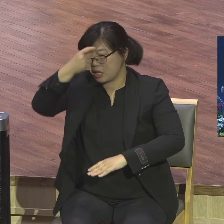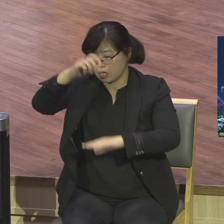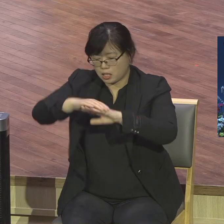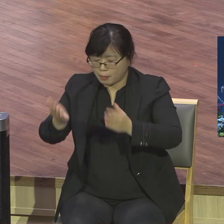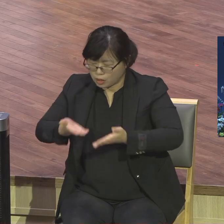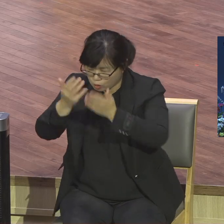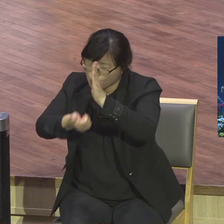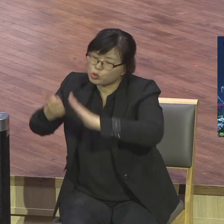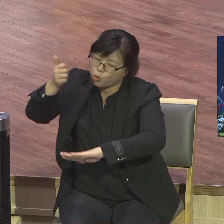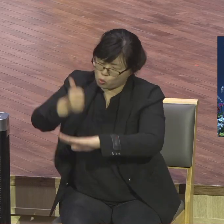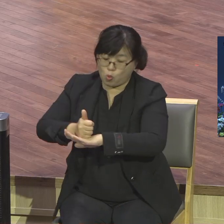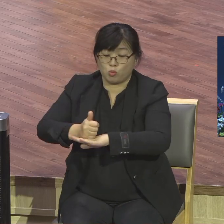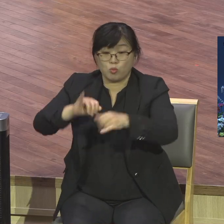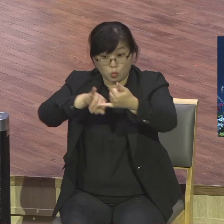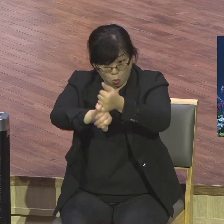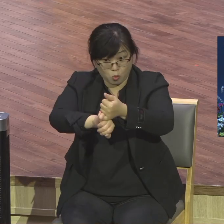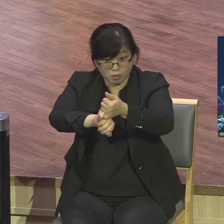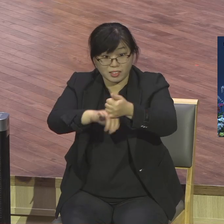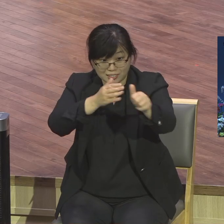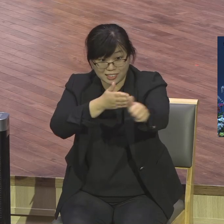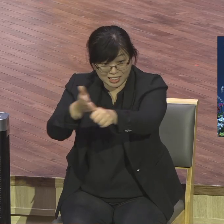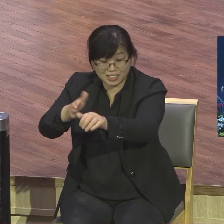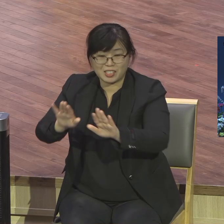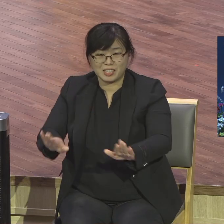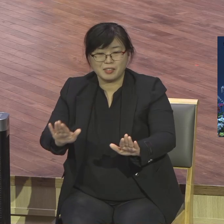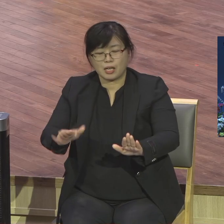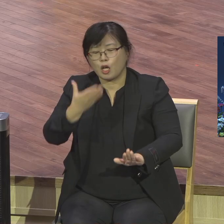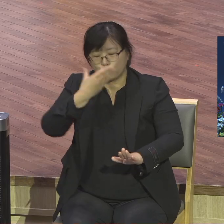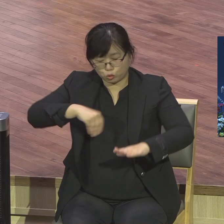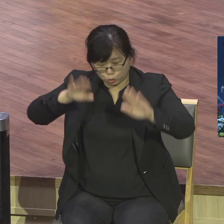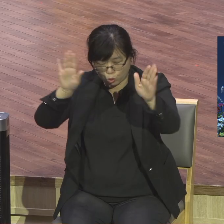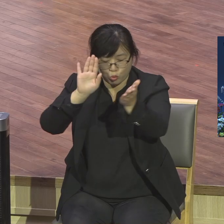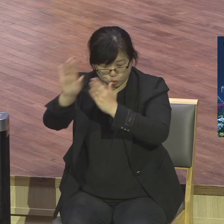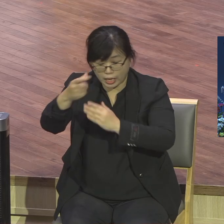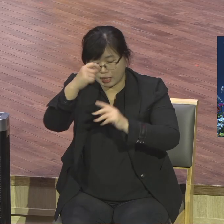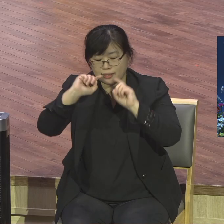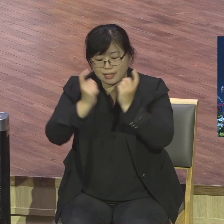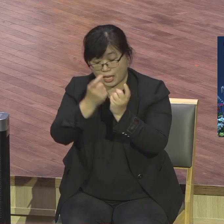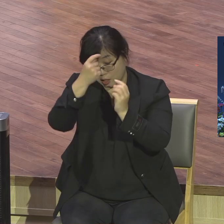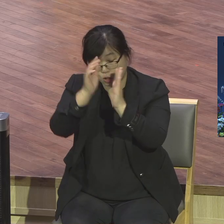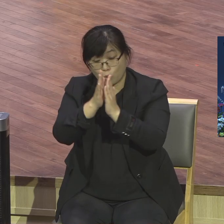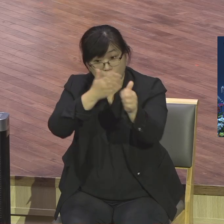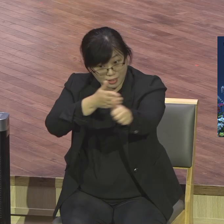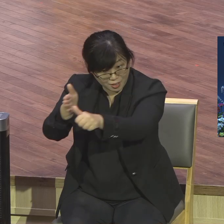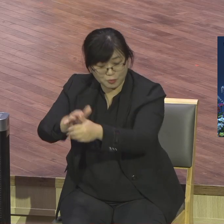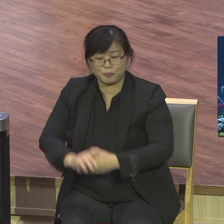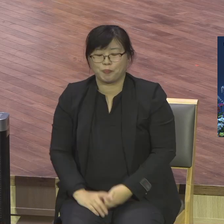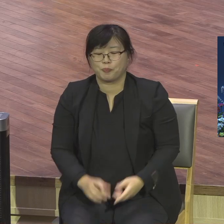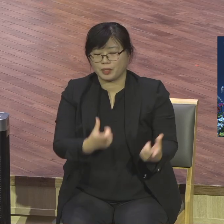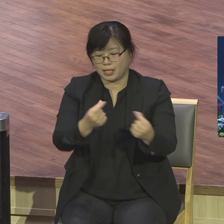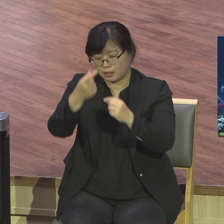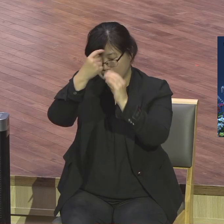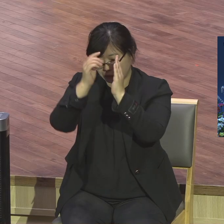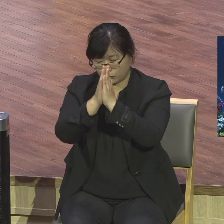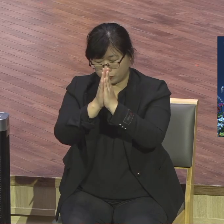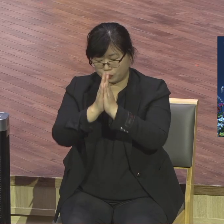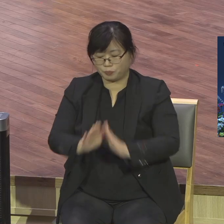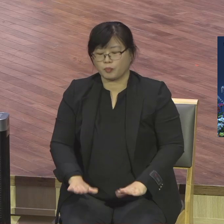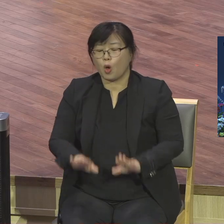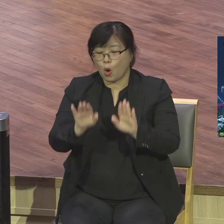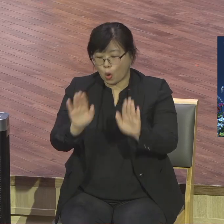기도 축도 할 거니까 여러분 은약자 1분이라도 기도하고 가세요 기도합시다 아버지 하나님 오늘 이 밤에 우리 영계 순구들